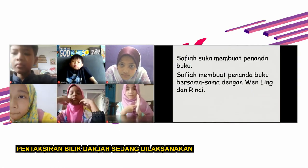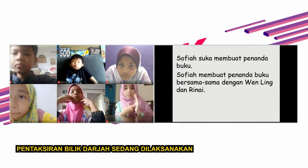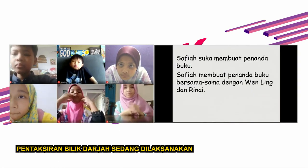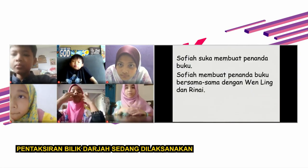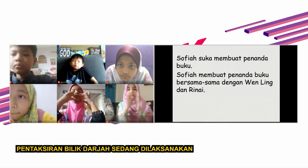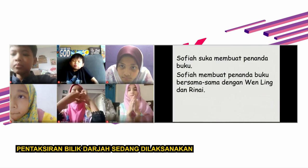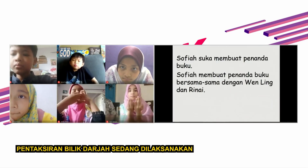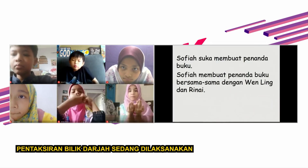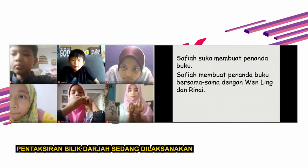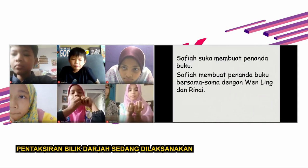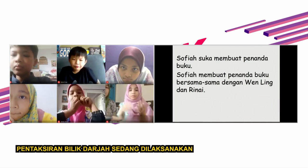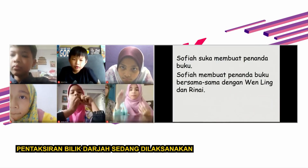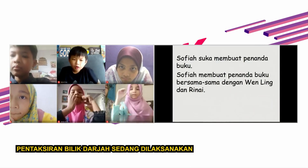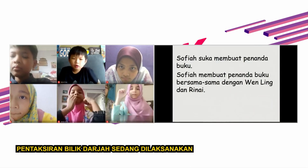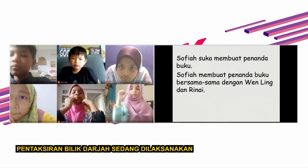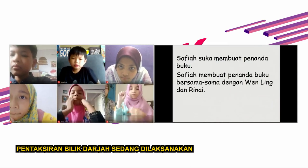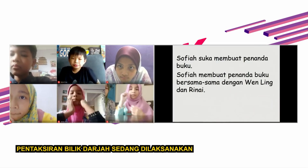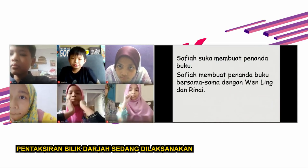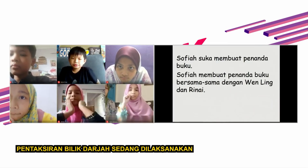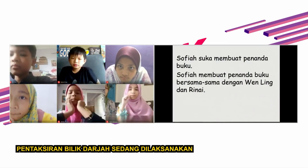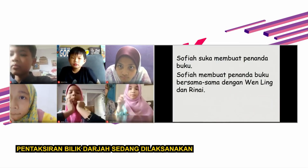penanda buku.